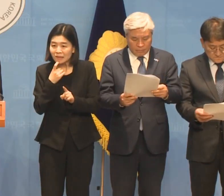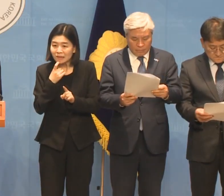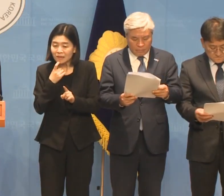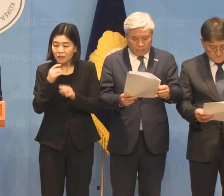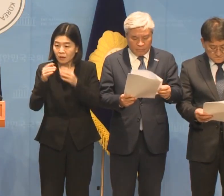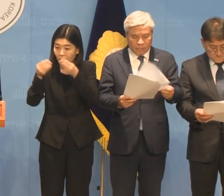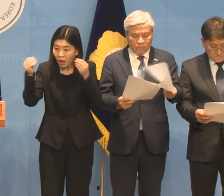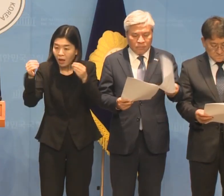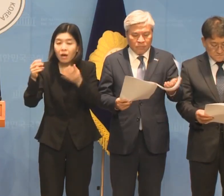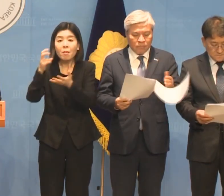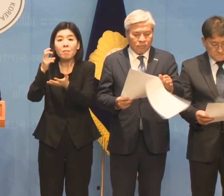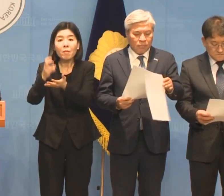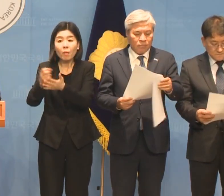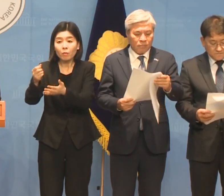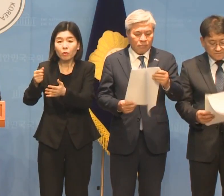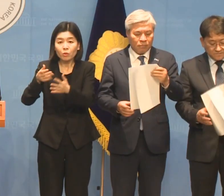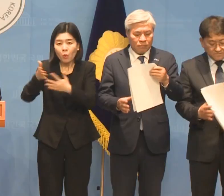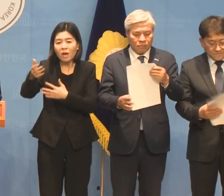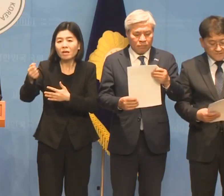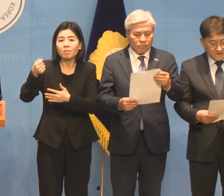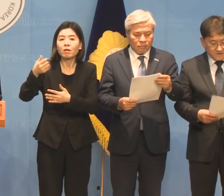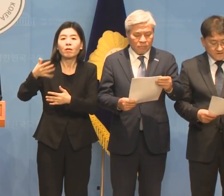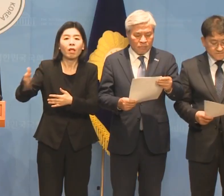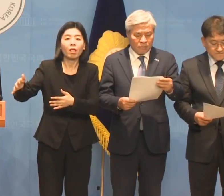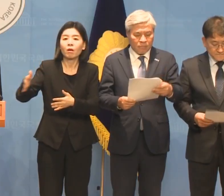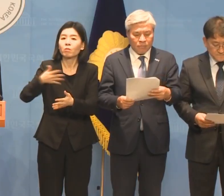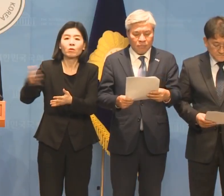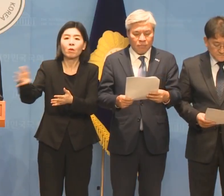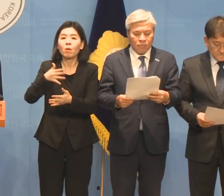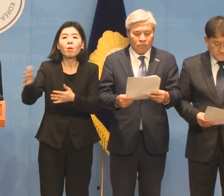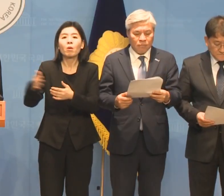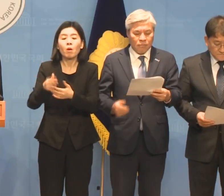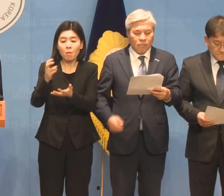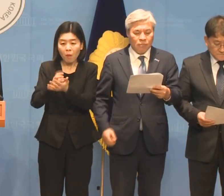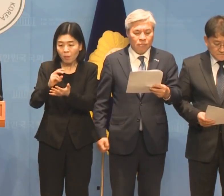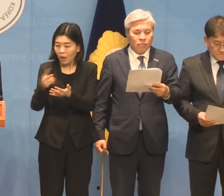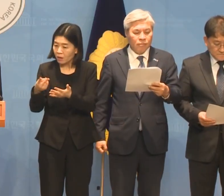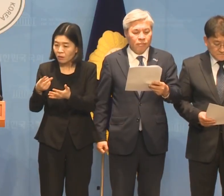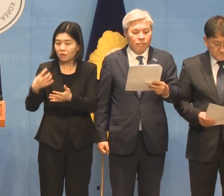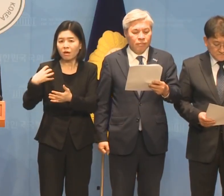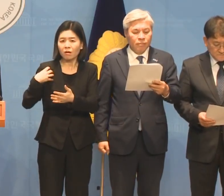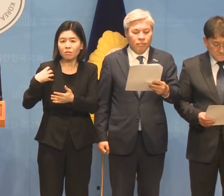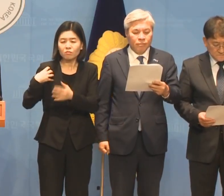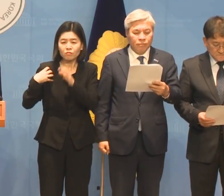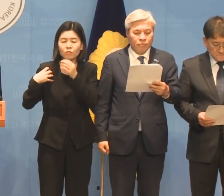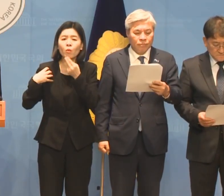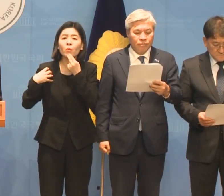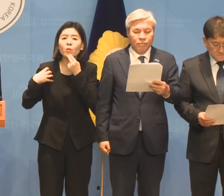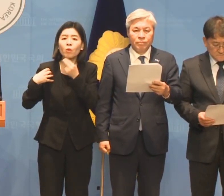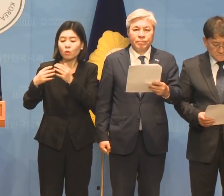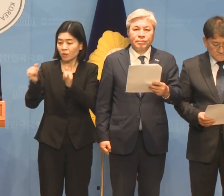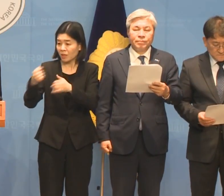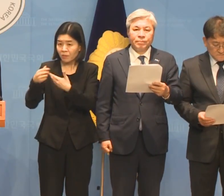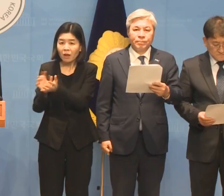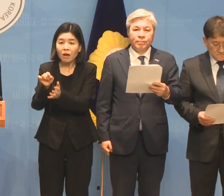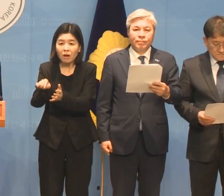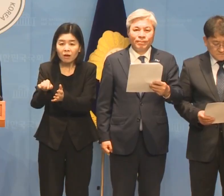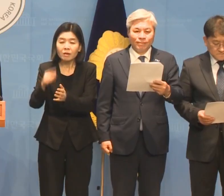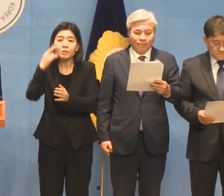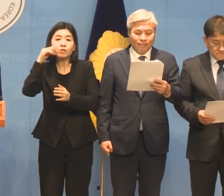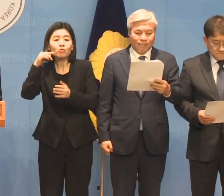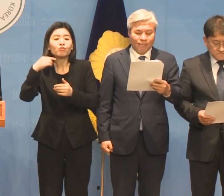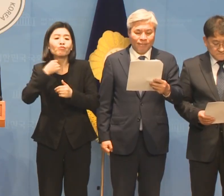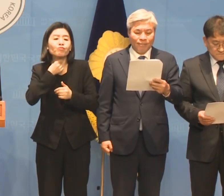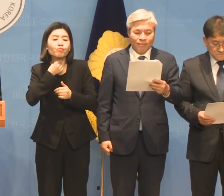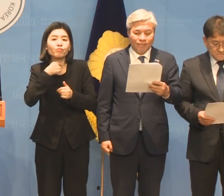법도 통과시킬 힘이 없습니다. 단 하나의 법 개정도 책임질 수 없는 상황에서 소위 미국이 요구하는